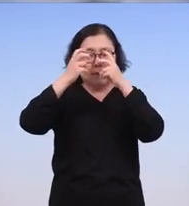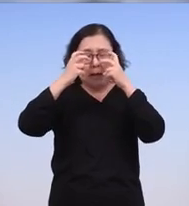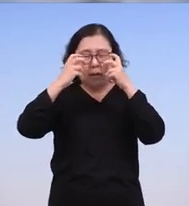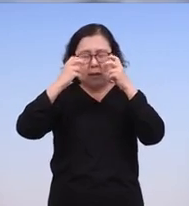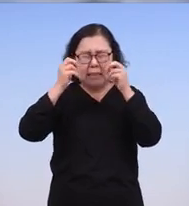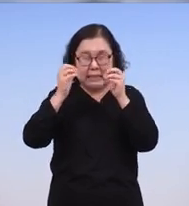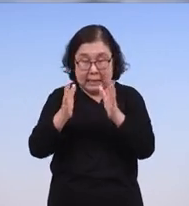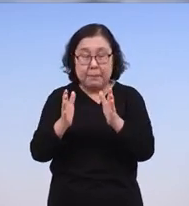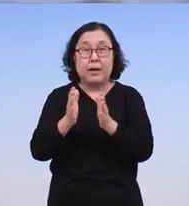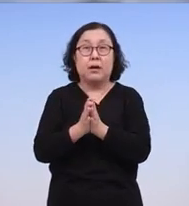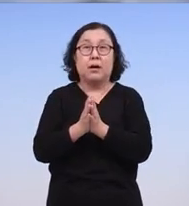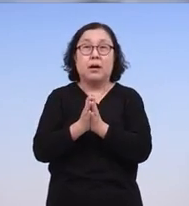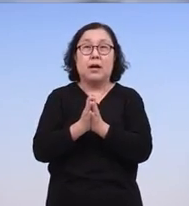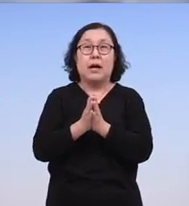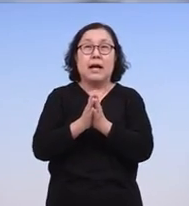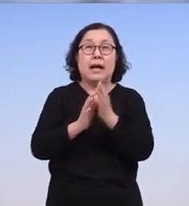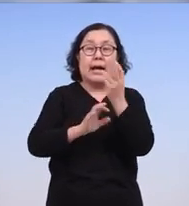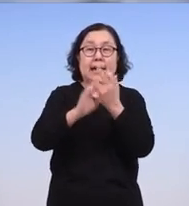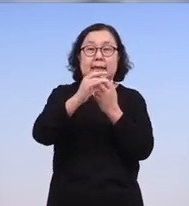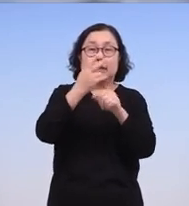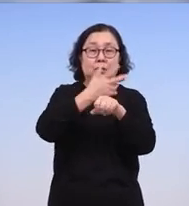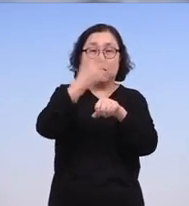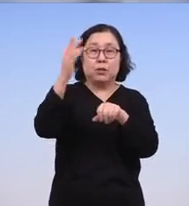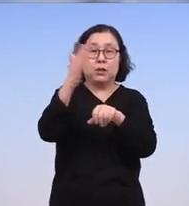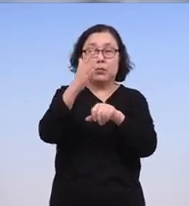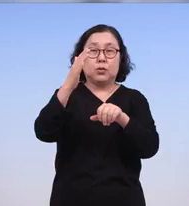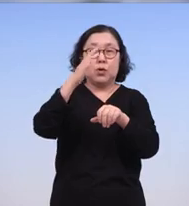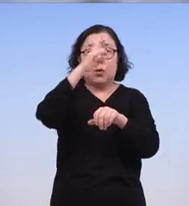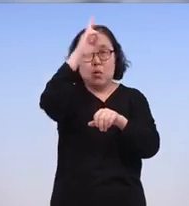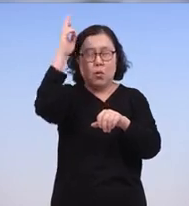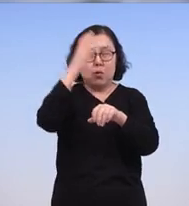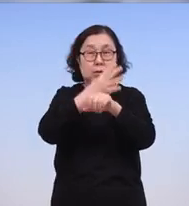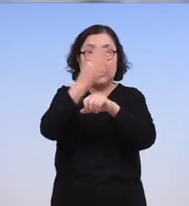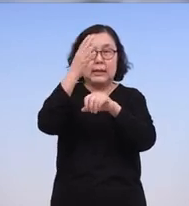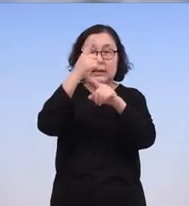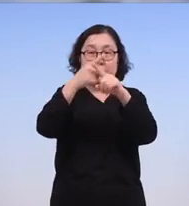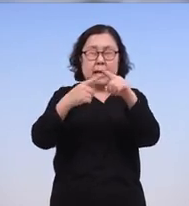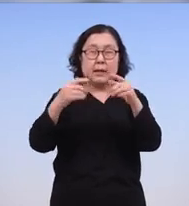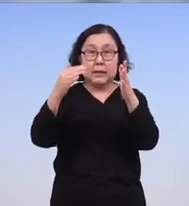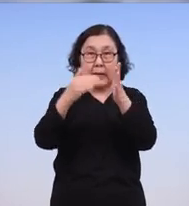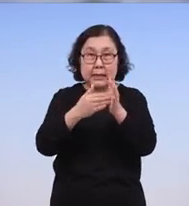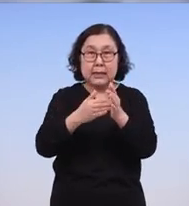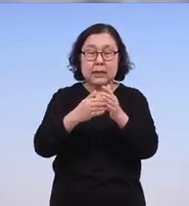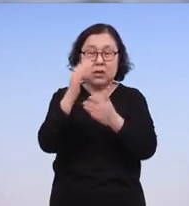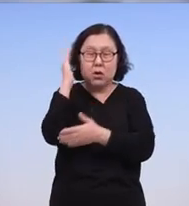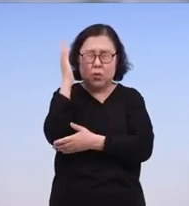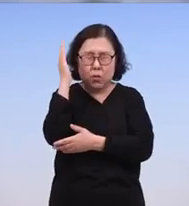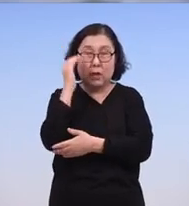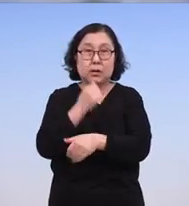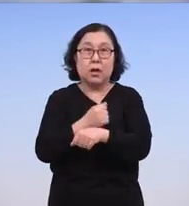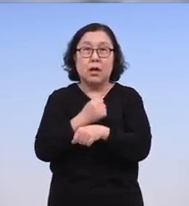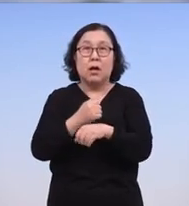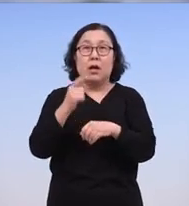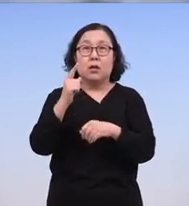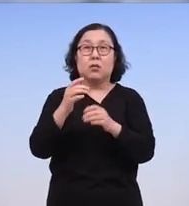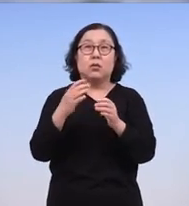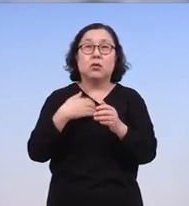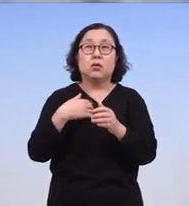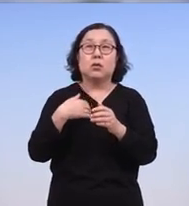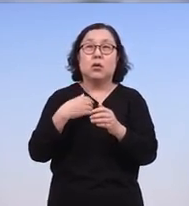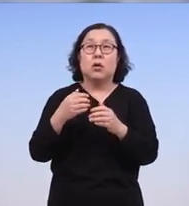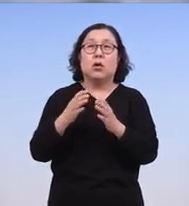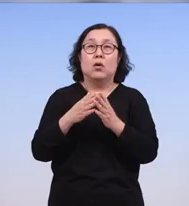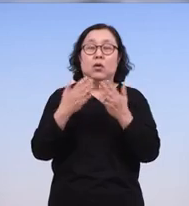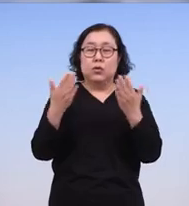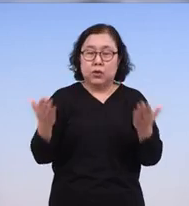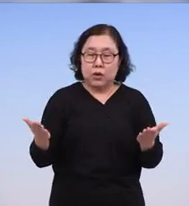짧죠. 그리고 이제 아침 7시부터 오후 4시 반까지 입에서 단내가 나도록 그렇게 설교하죠.